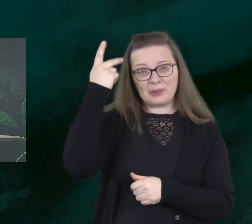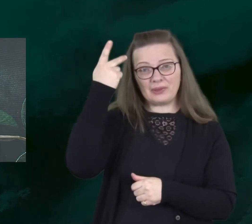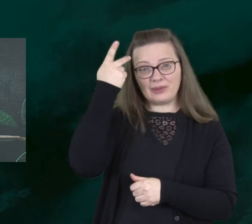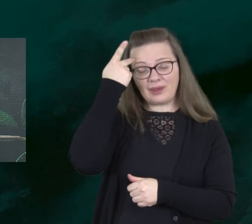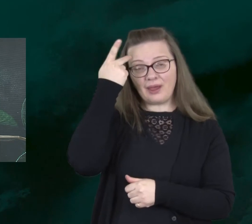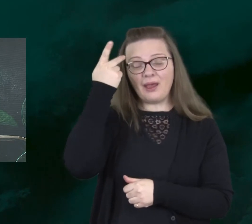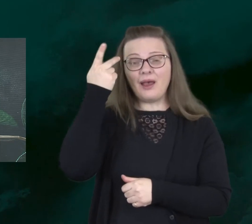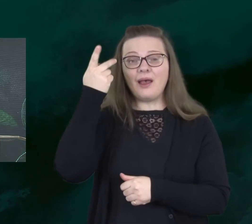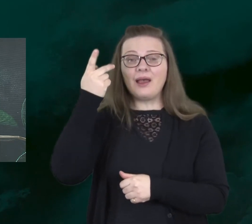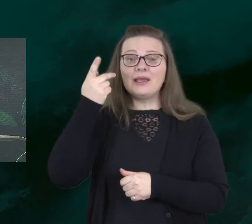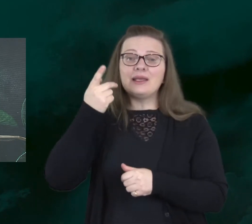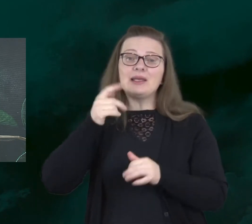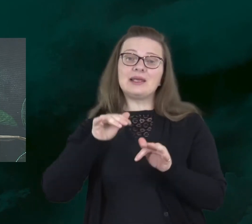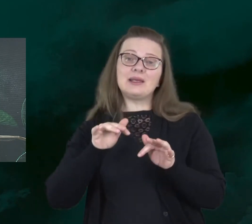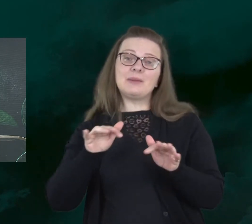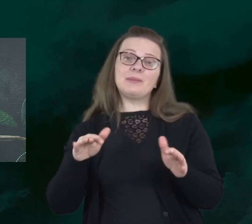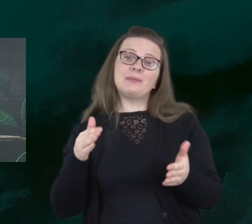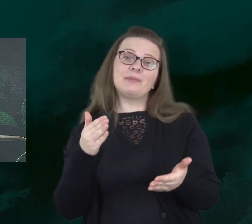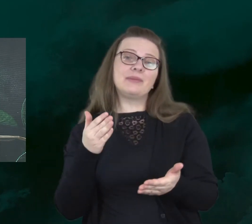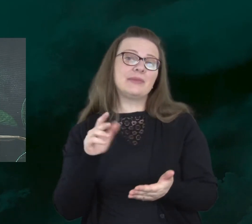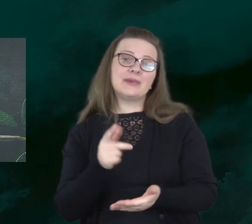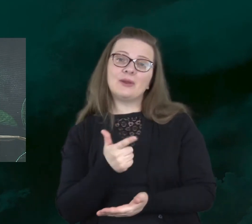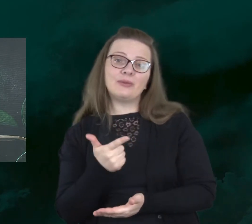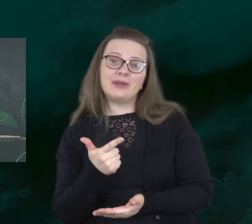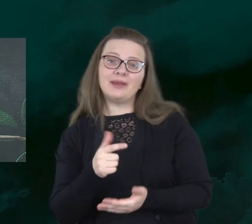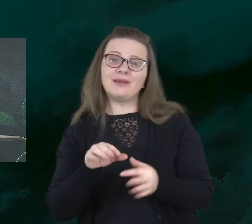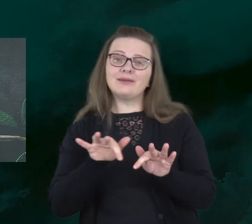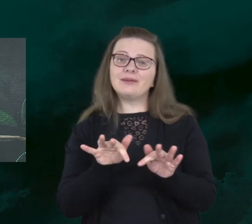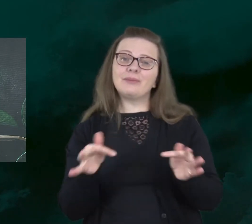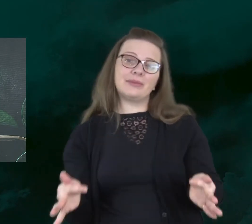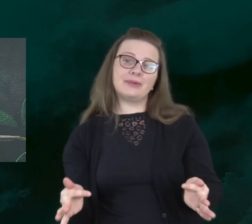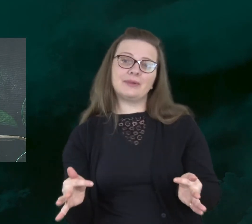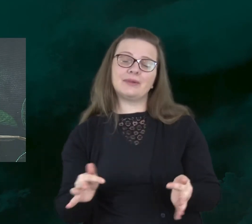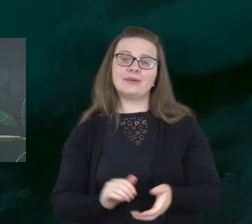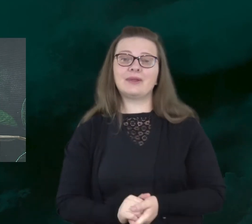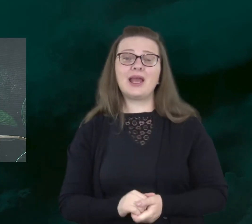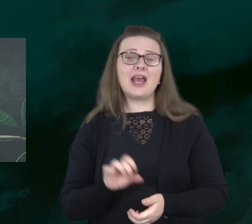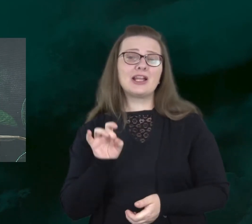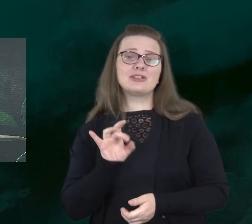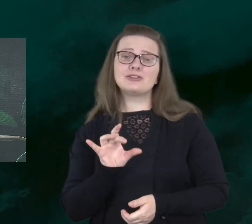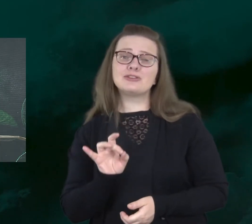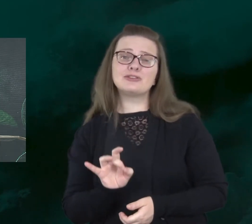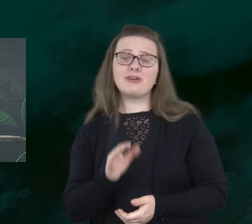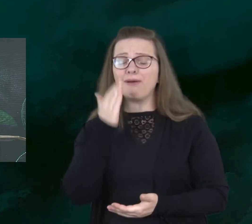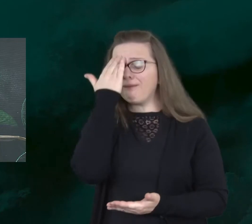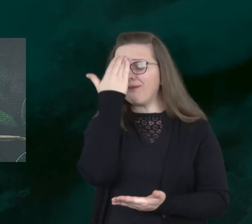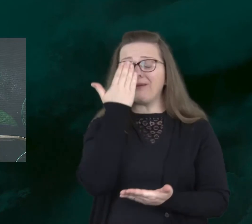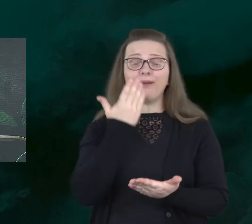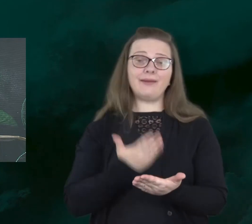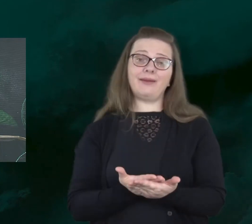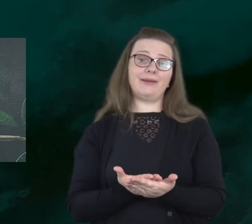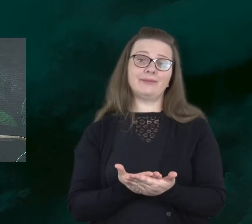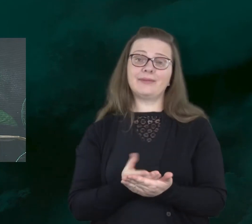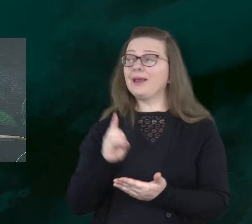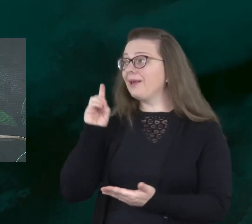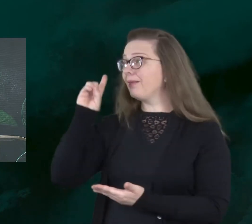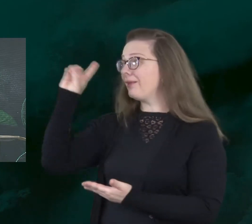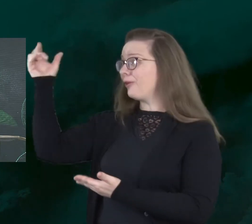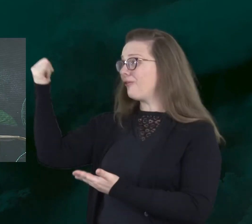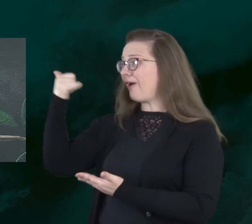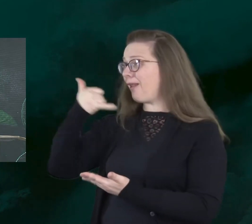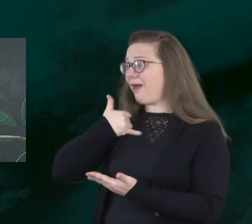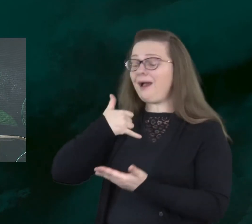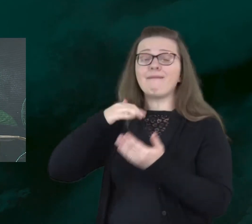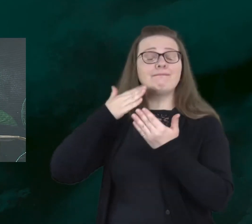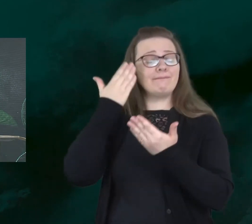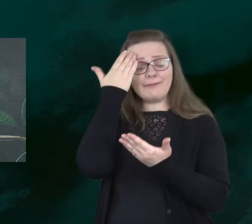no jardim do Éden era crer na palavra do Senhor. Era crer na palavra de Deus. E quando o homem cresce na palavra